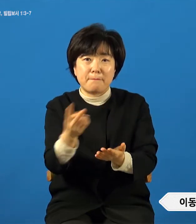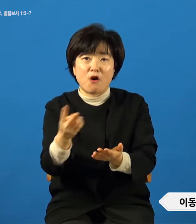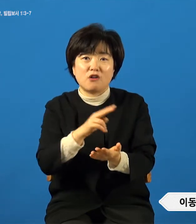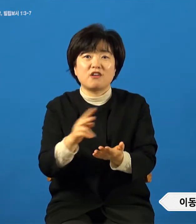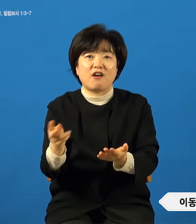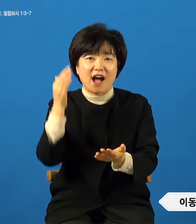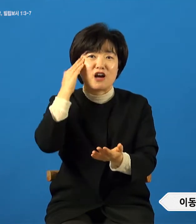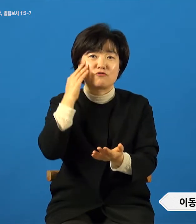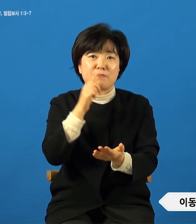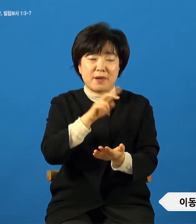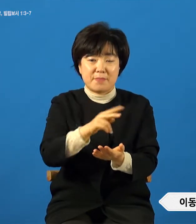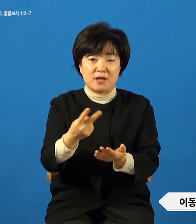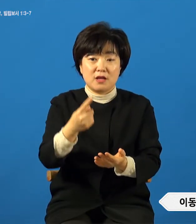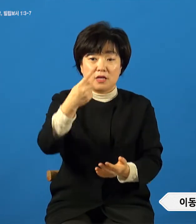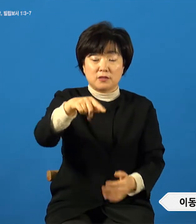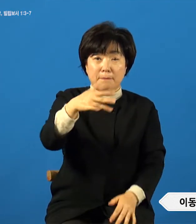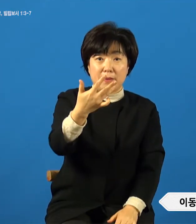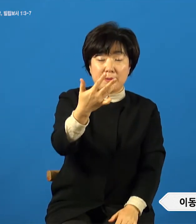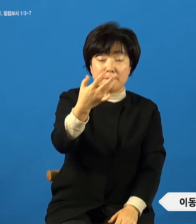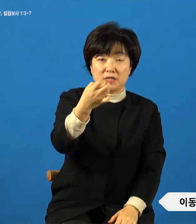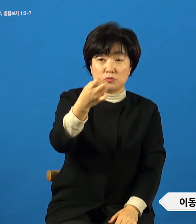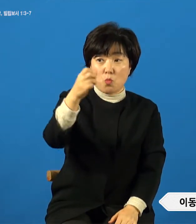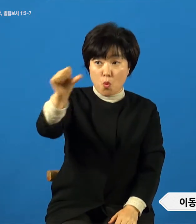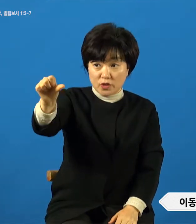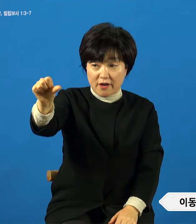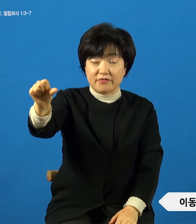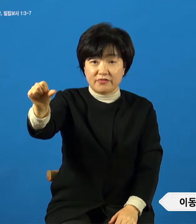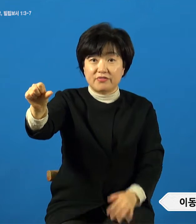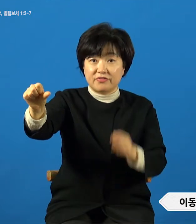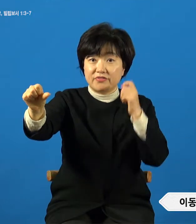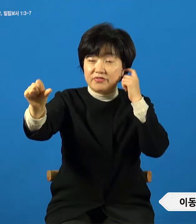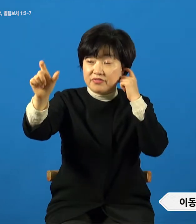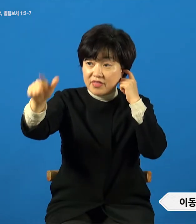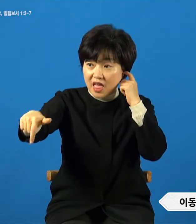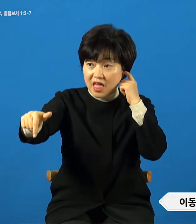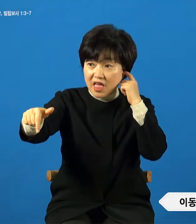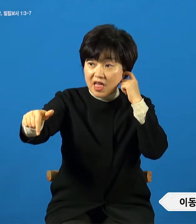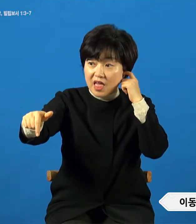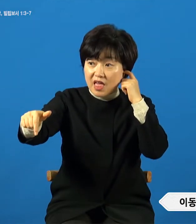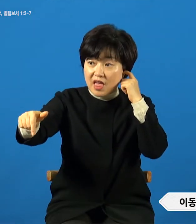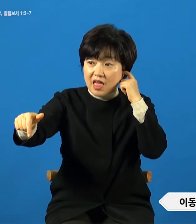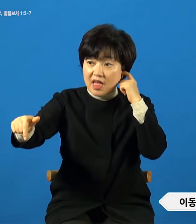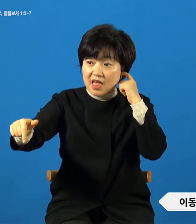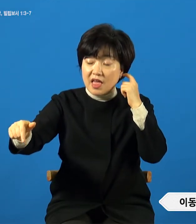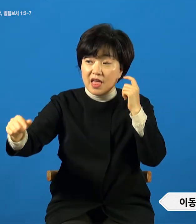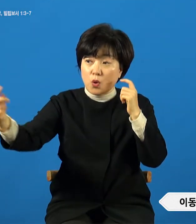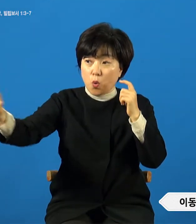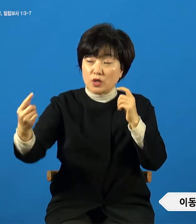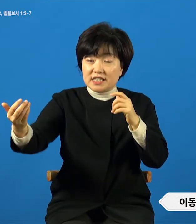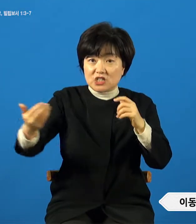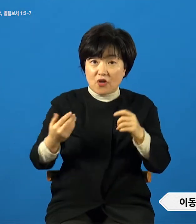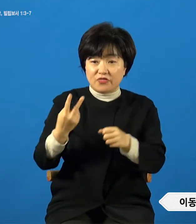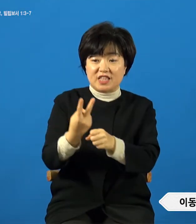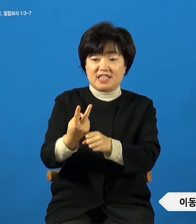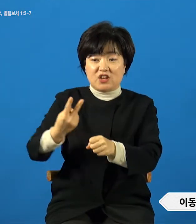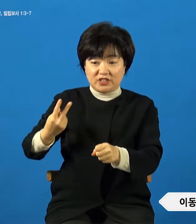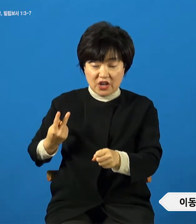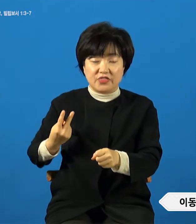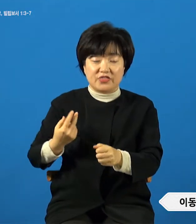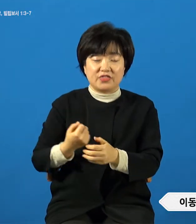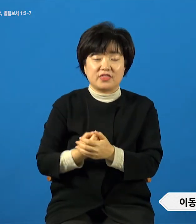1883년, 1885년에 아펜셀러 언더우드가 이 땅에 도착했는데 2년 전